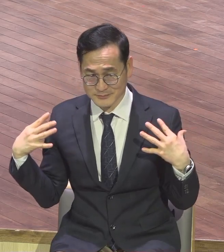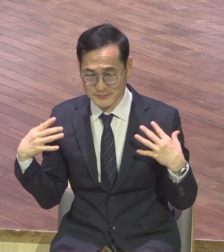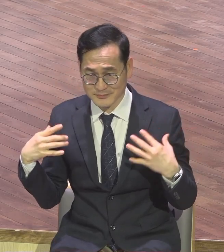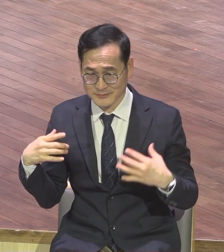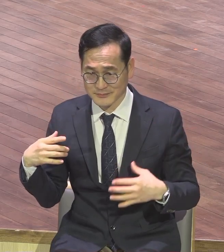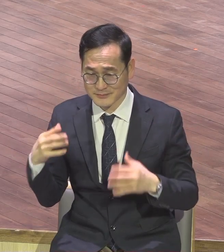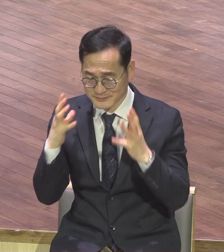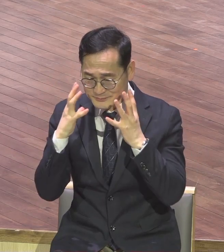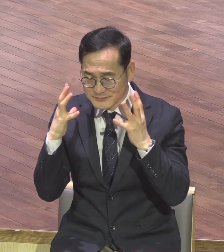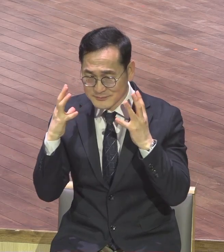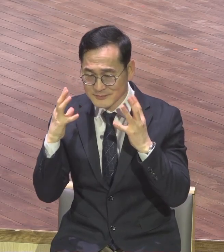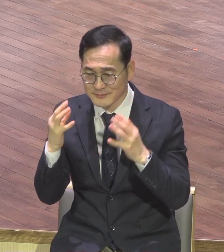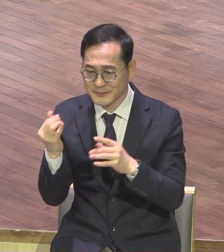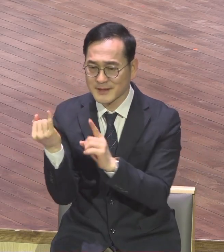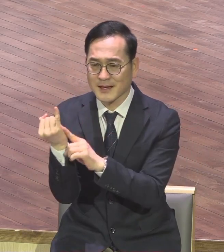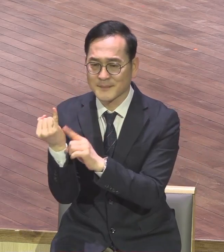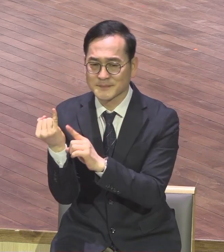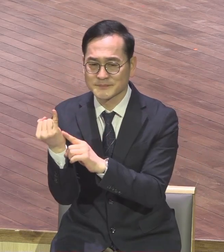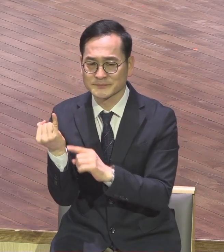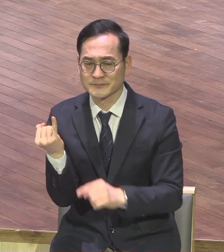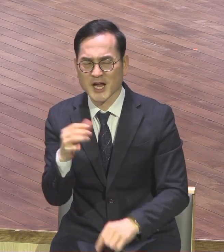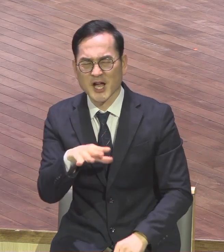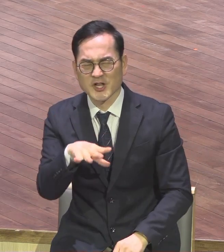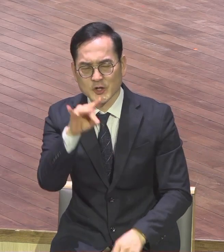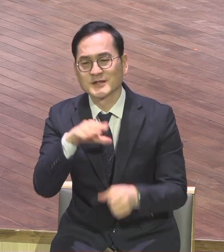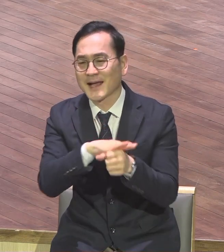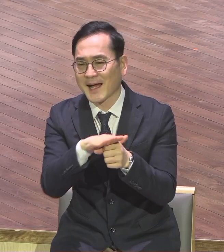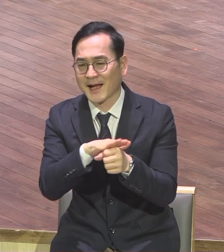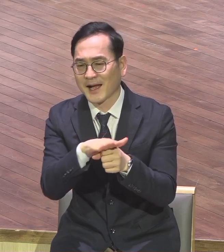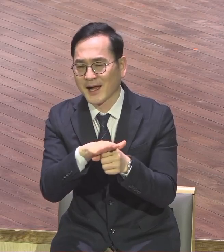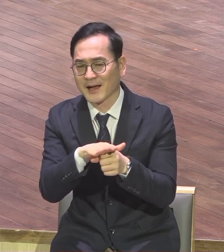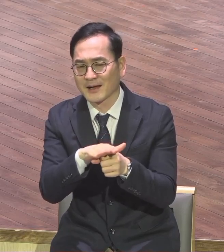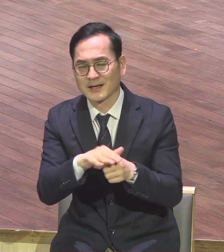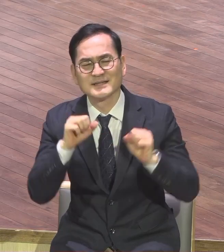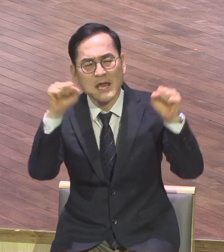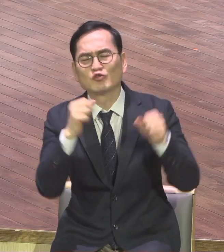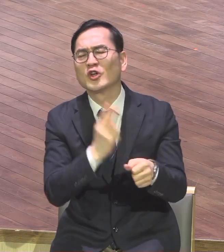씨의 이 첫사랑은 체육 선생님이었다고 합니다.